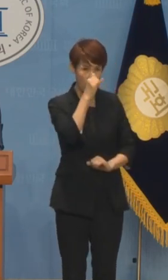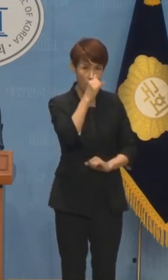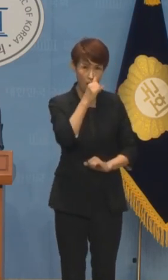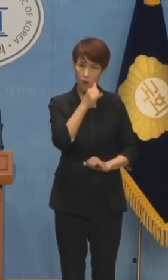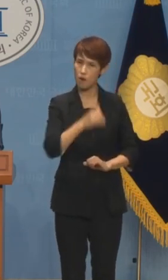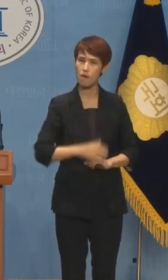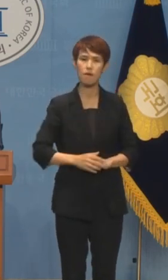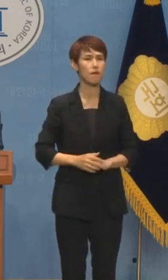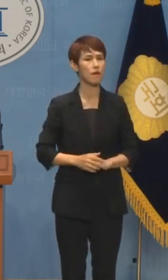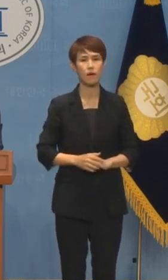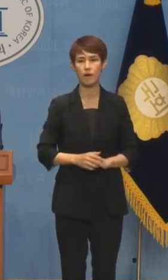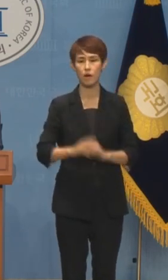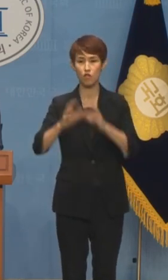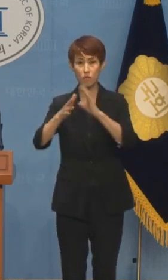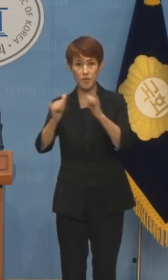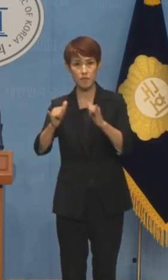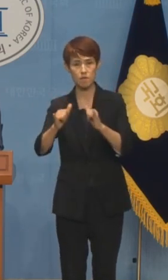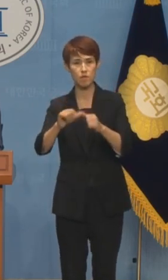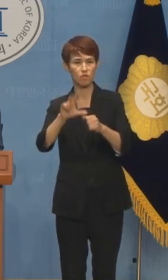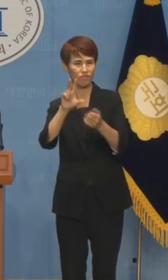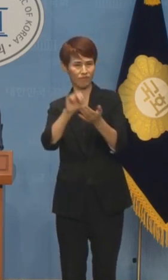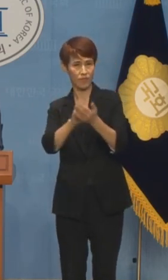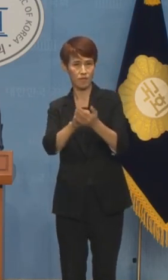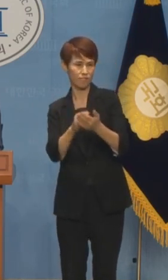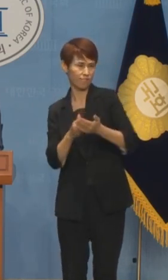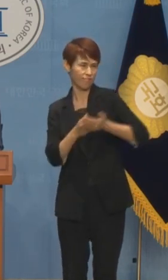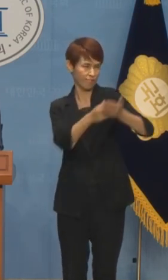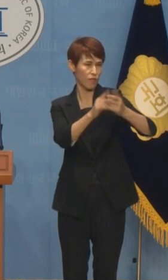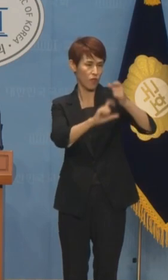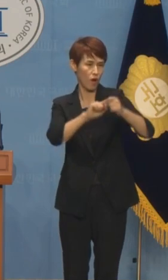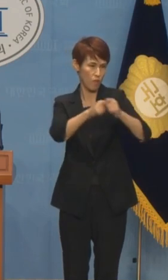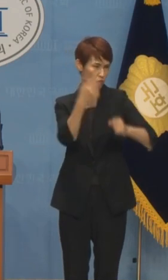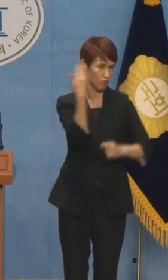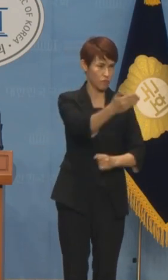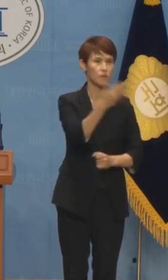더욱 큰 국민의 저항에 직면하게 될 것입니다.